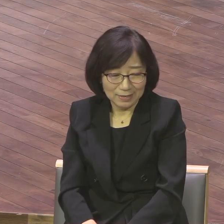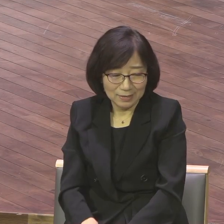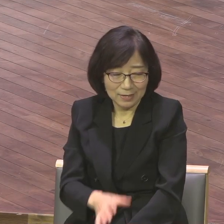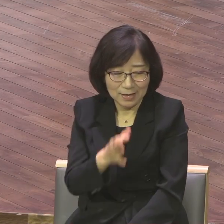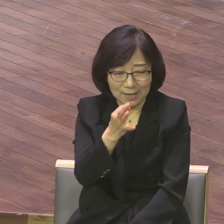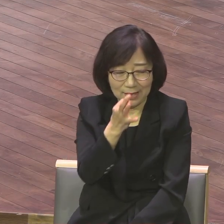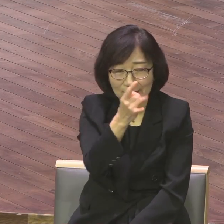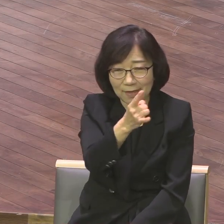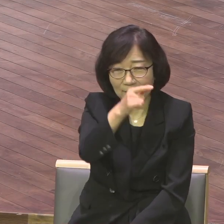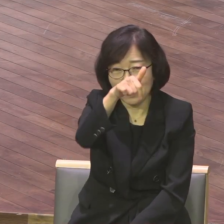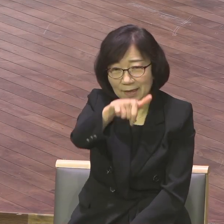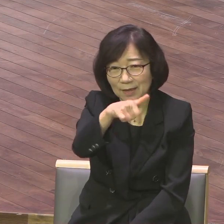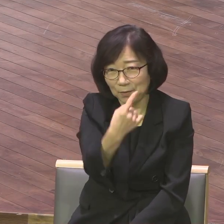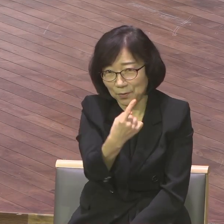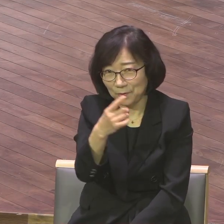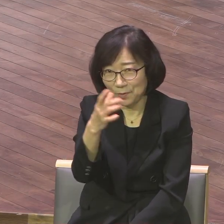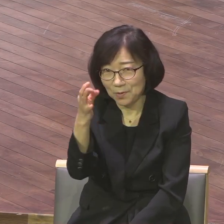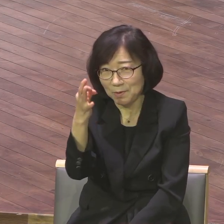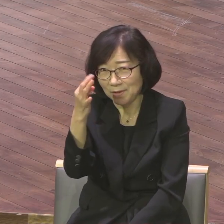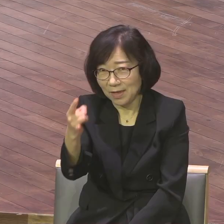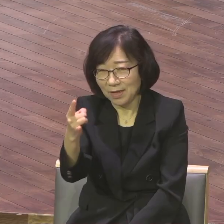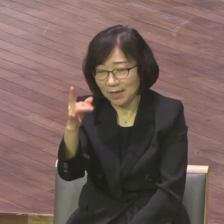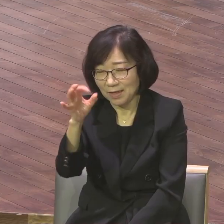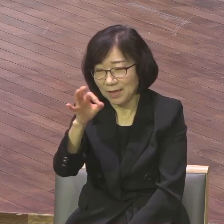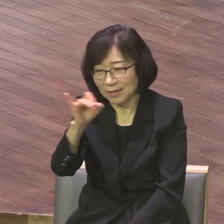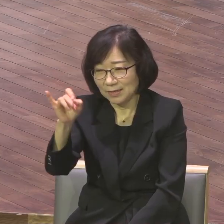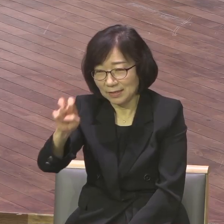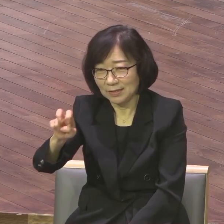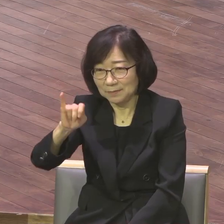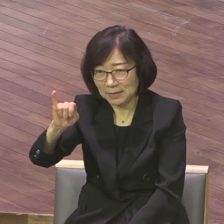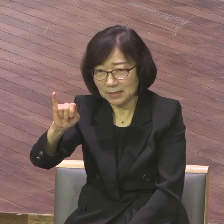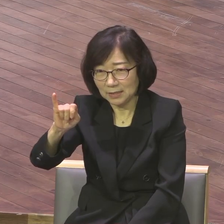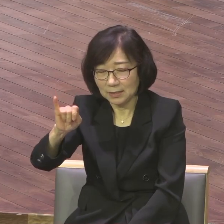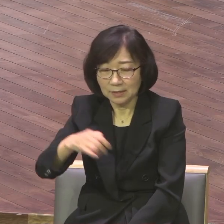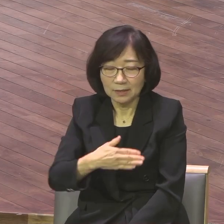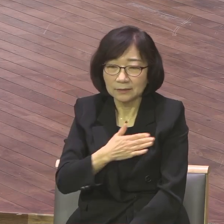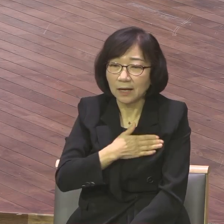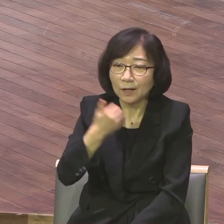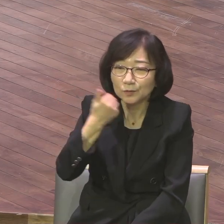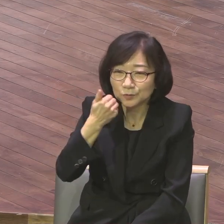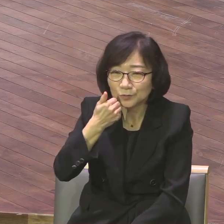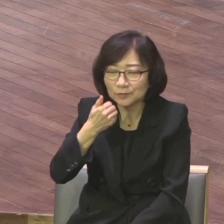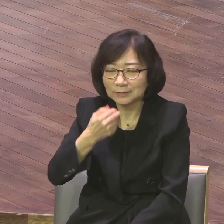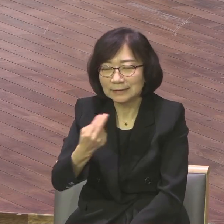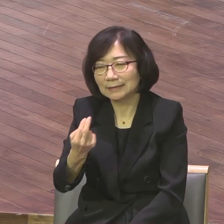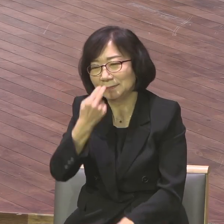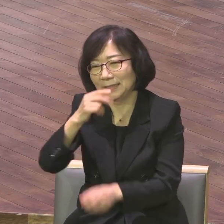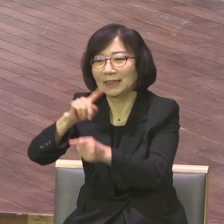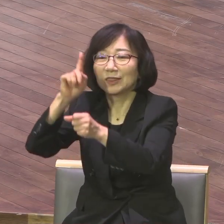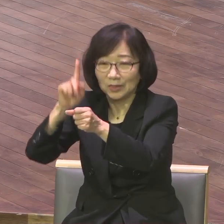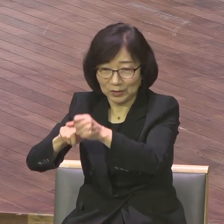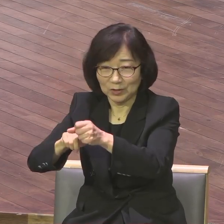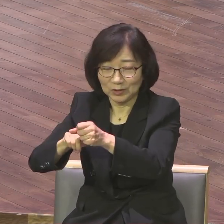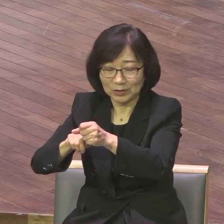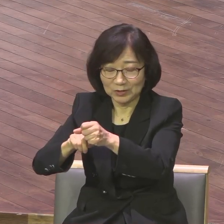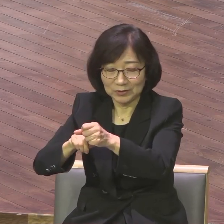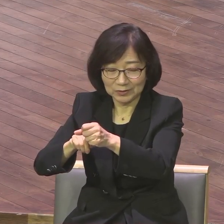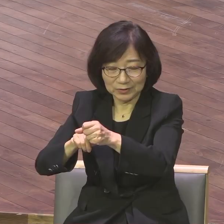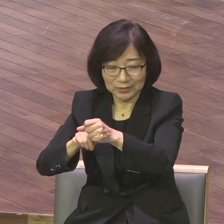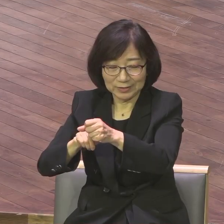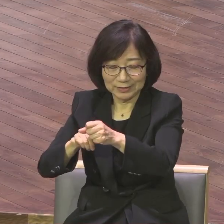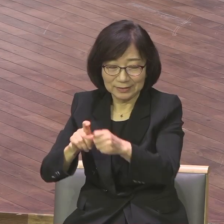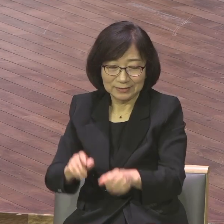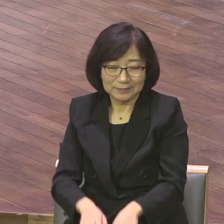에이미, 예수님의 신성을 나타내는 독특한 단어입니다. 에고 에이미,